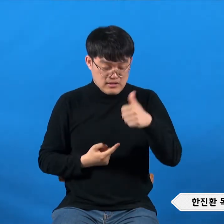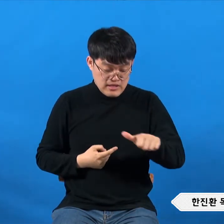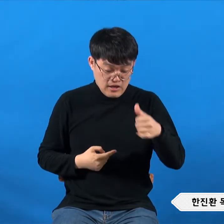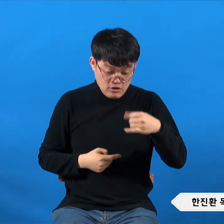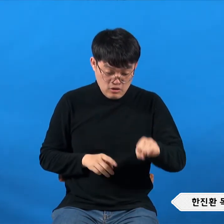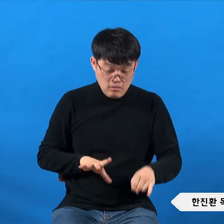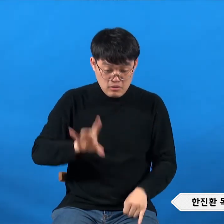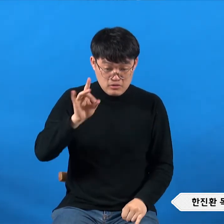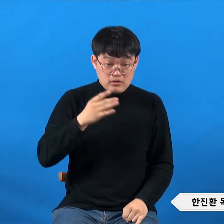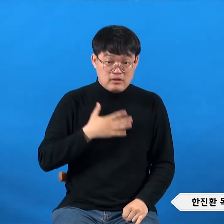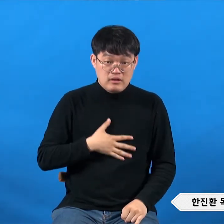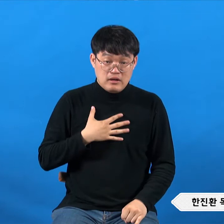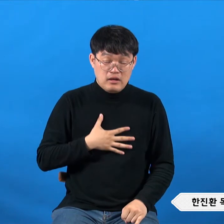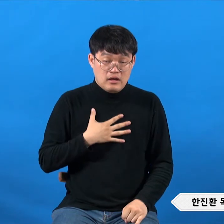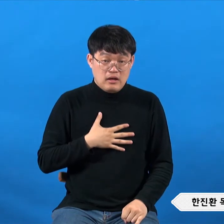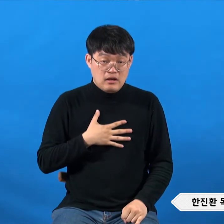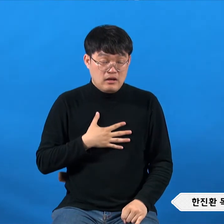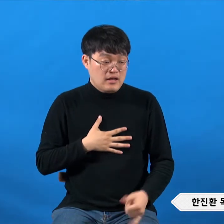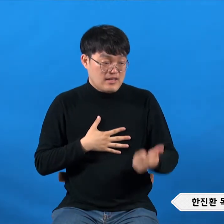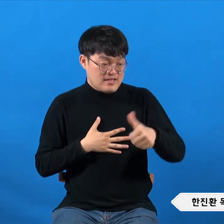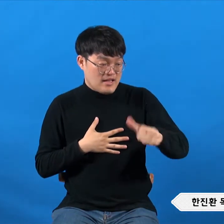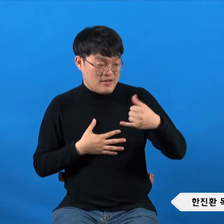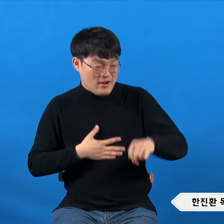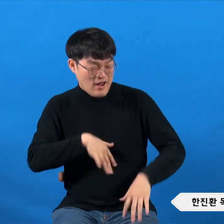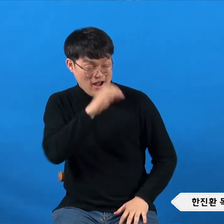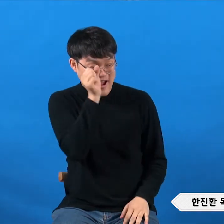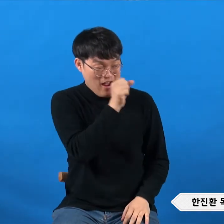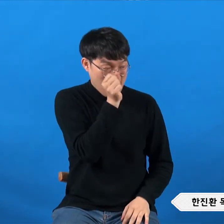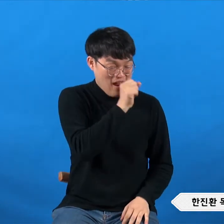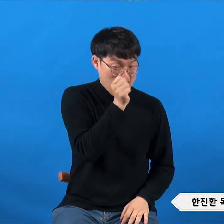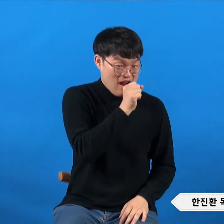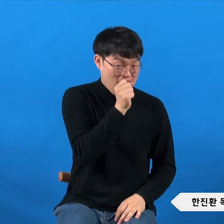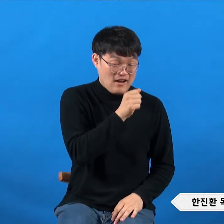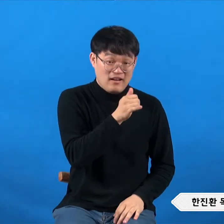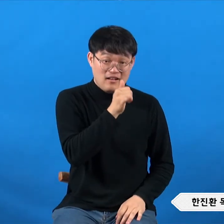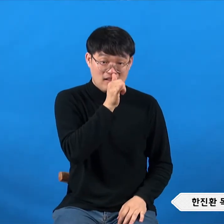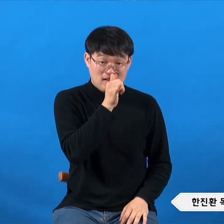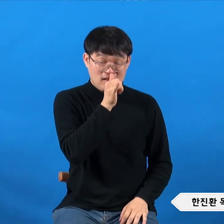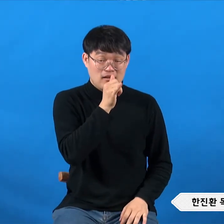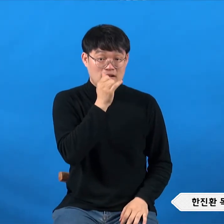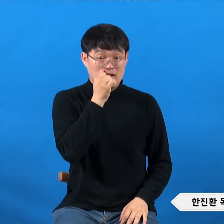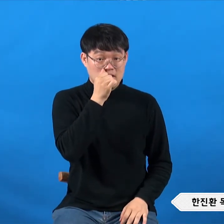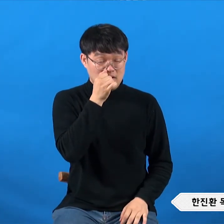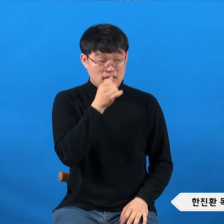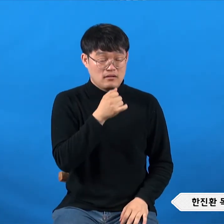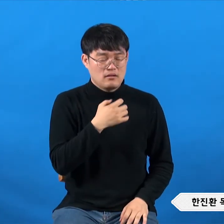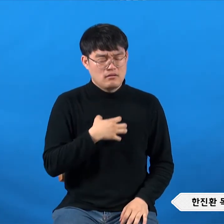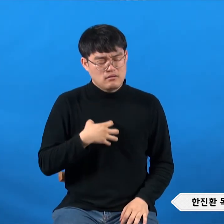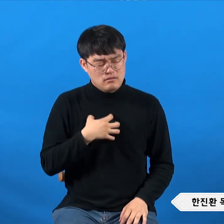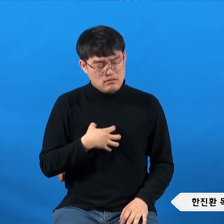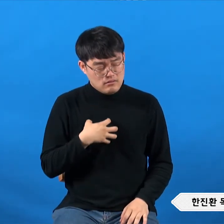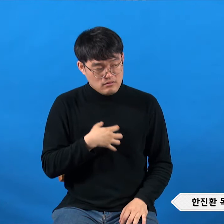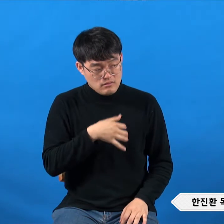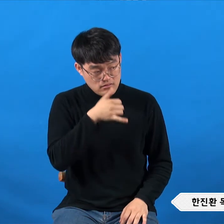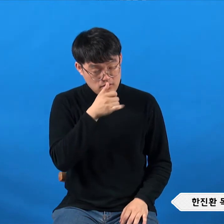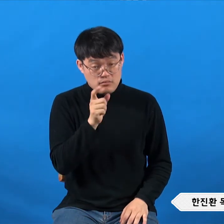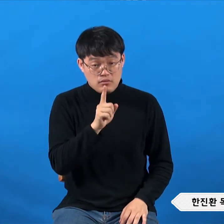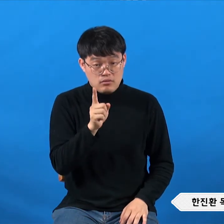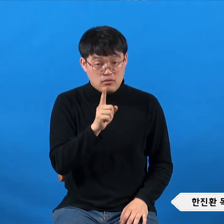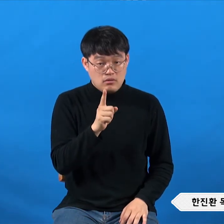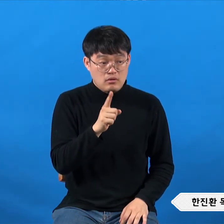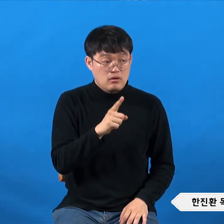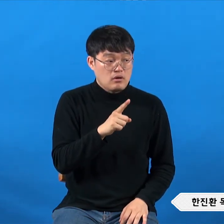할머니보다도 그 자녀들이 먼저 알았습니다. 자녀들이 그냥 좋아서 미칠 것 같은데, 그런데 걱정이 하나